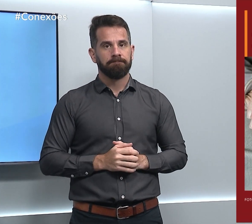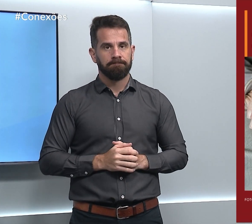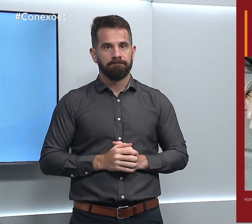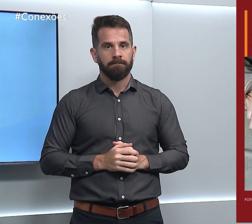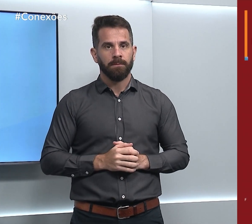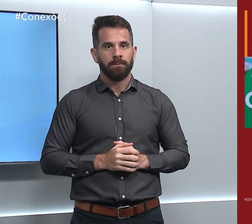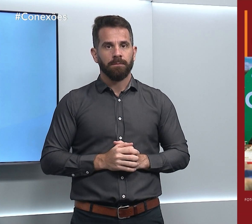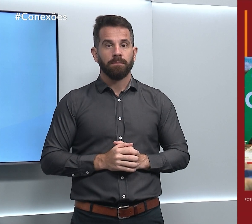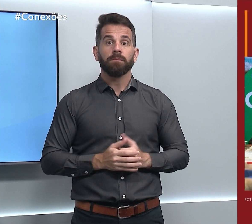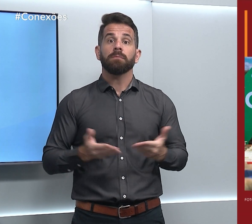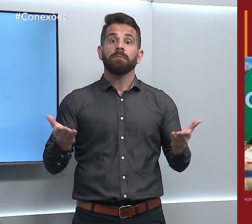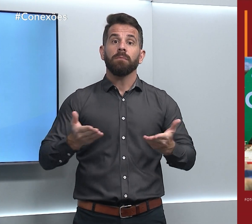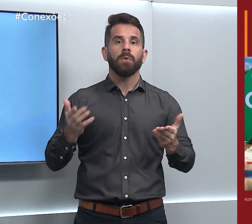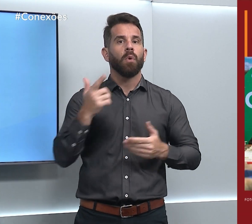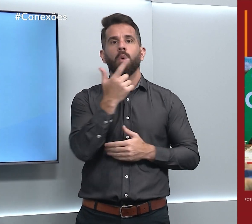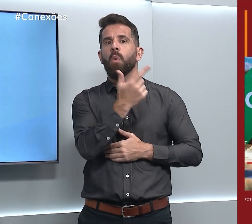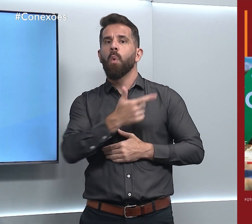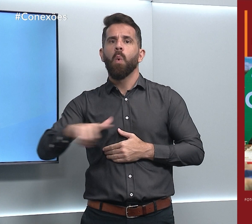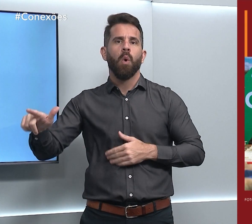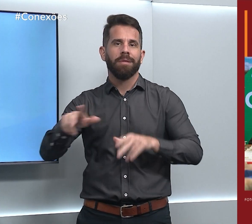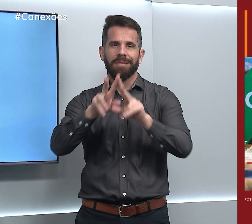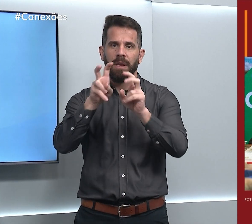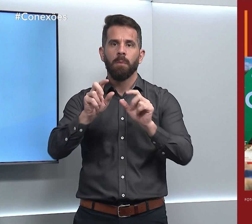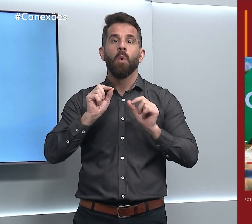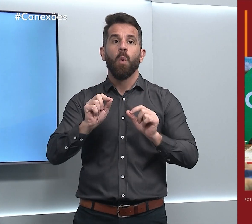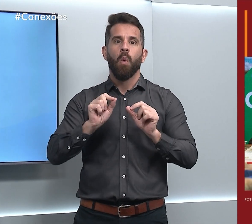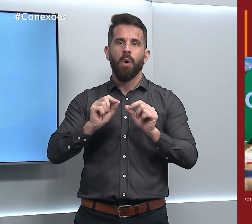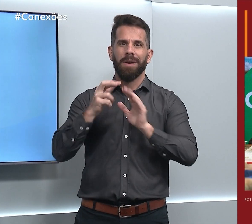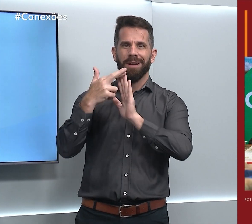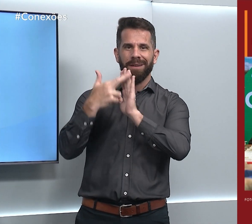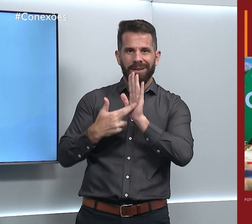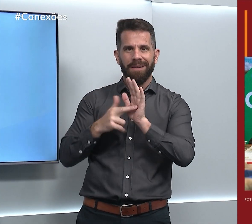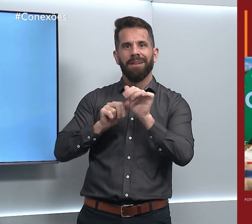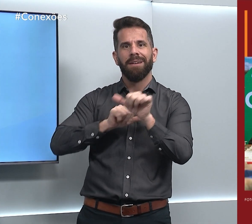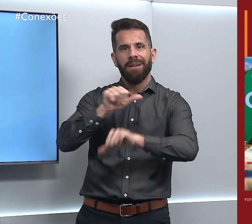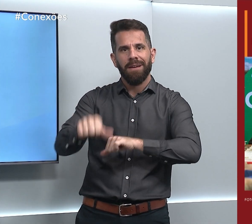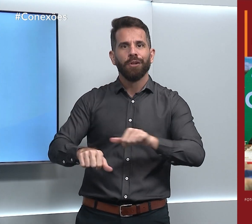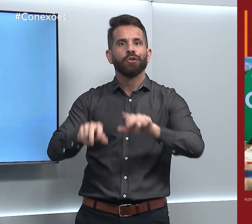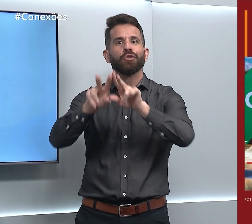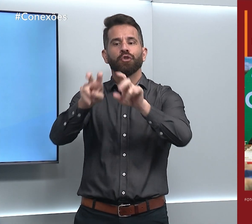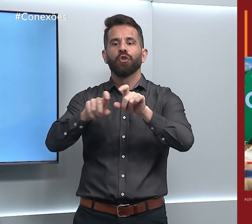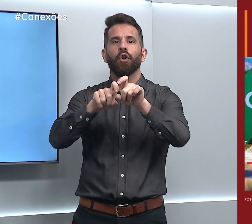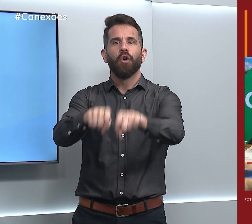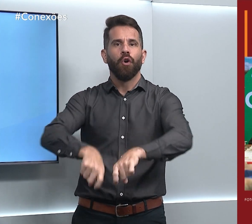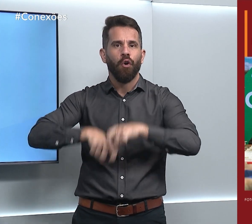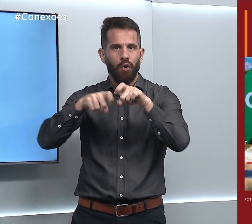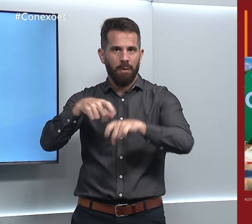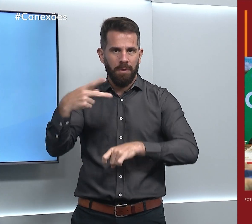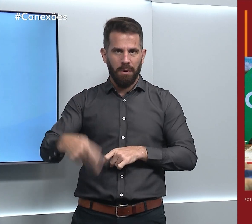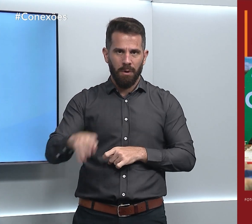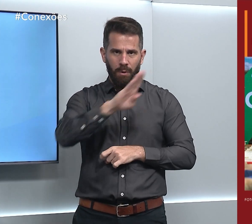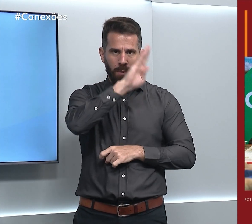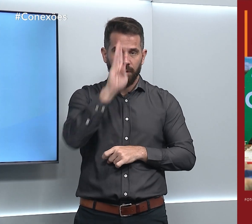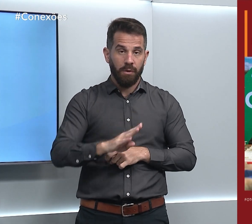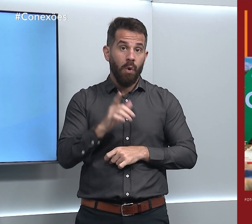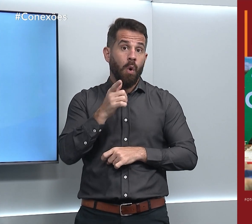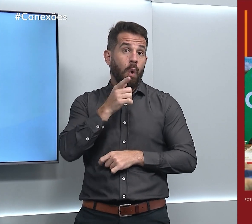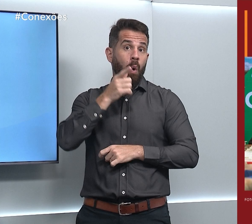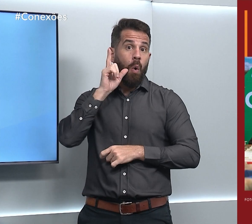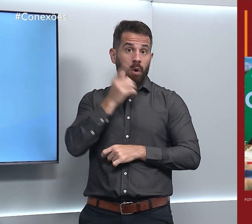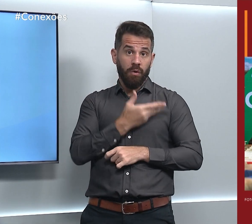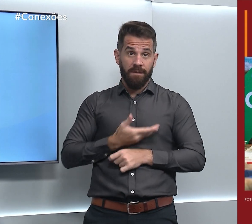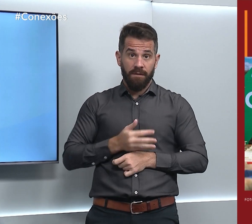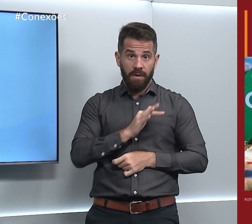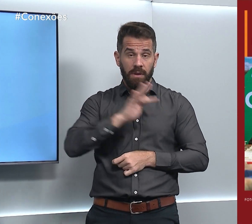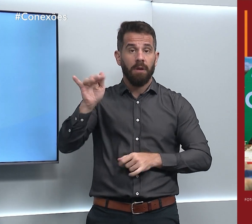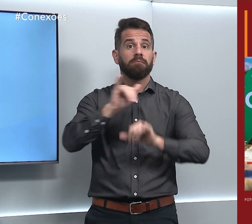E agora vamos falar de reforma agrária no Brasil. Ontem, o governo federal anunciou uma nova estratégia para a destinação